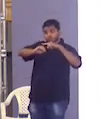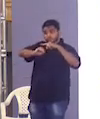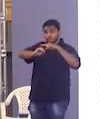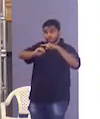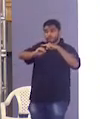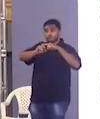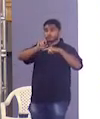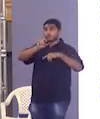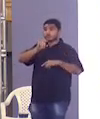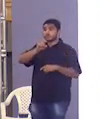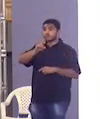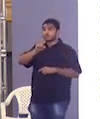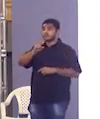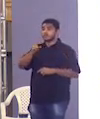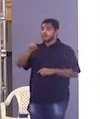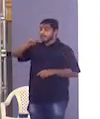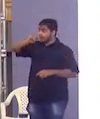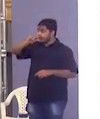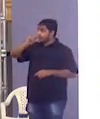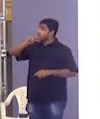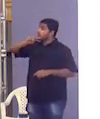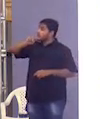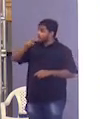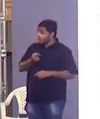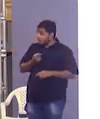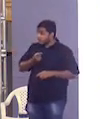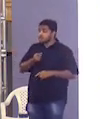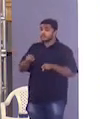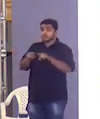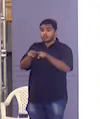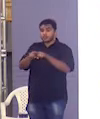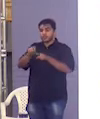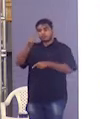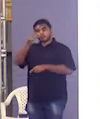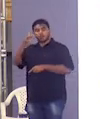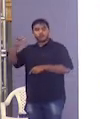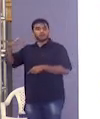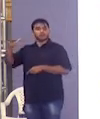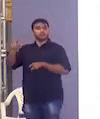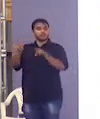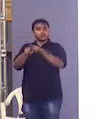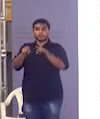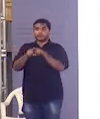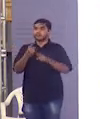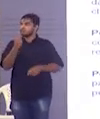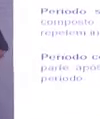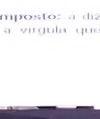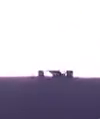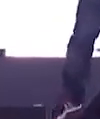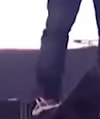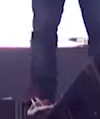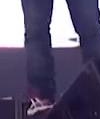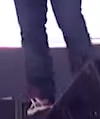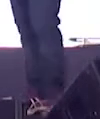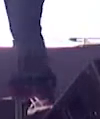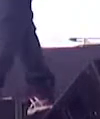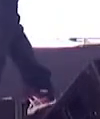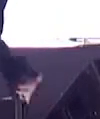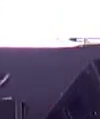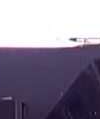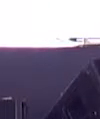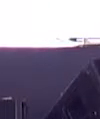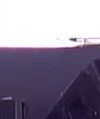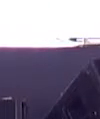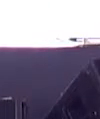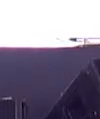decimal, infinito e que se repete. Tem um chamado de período,